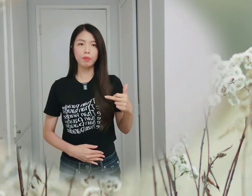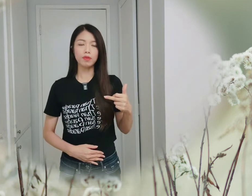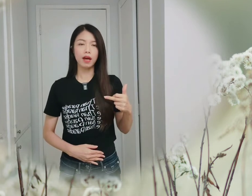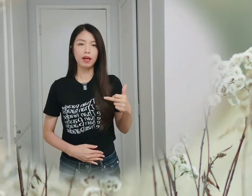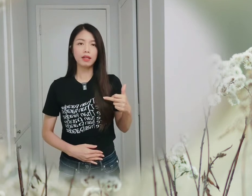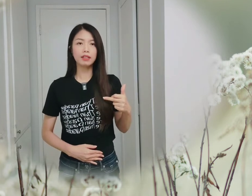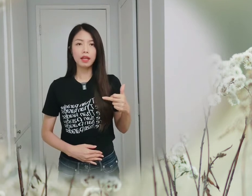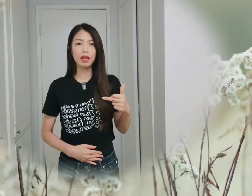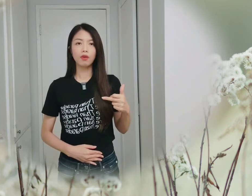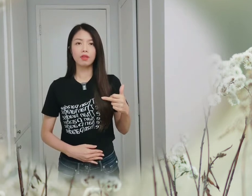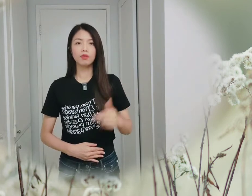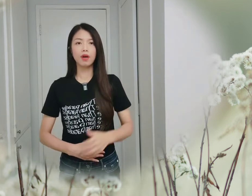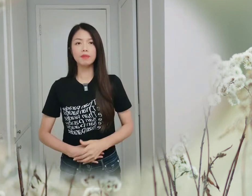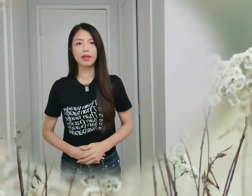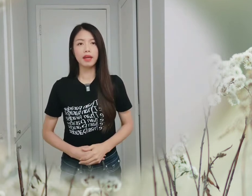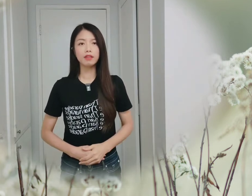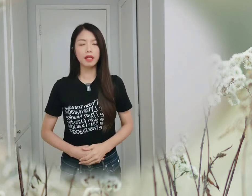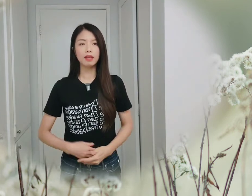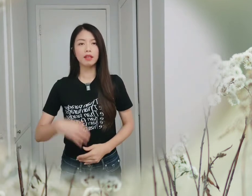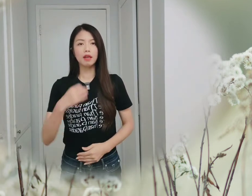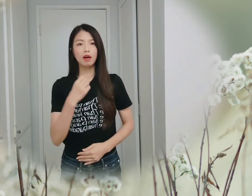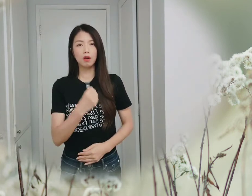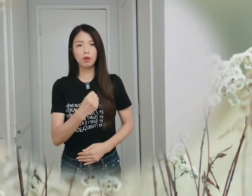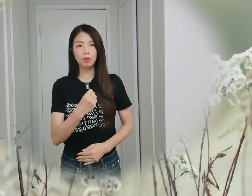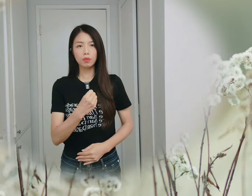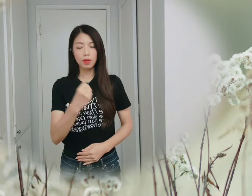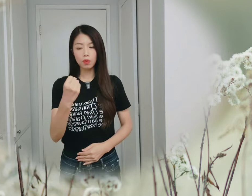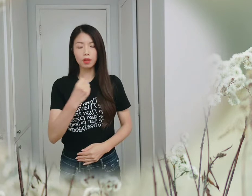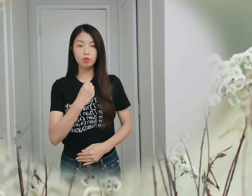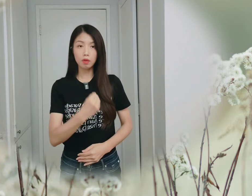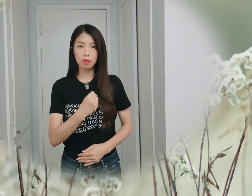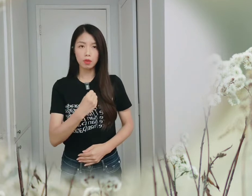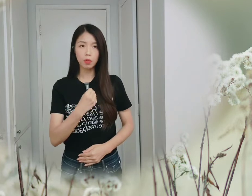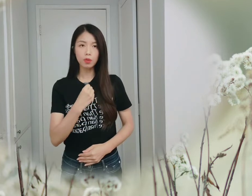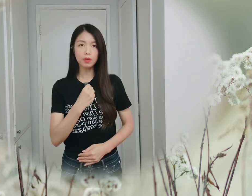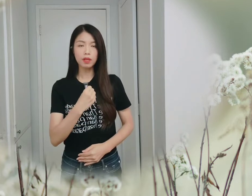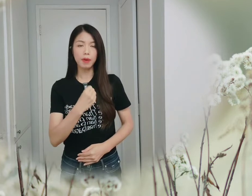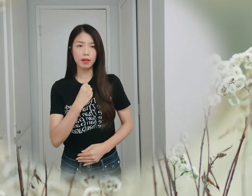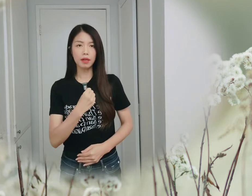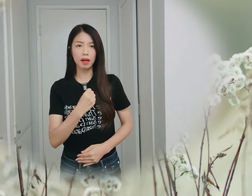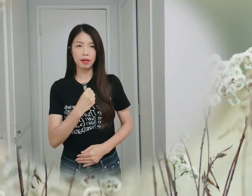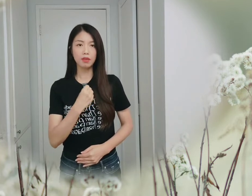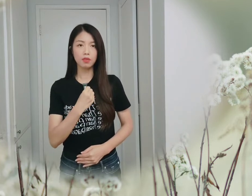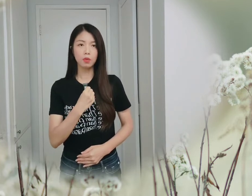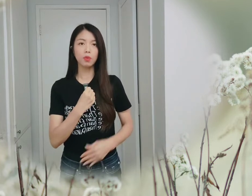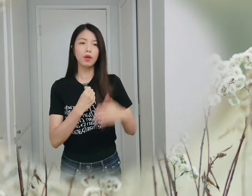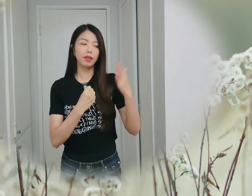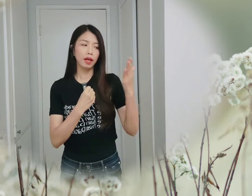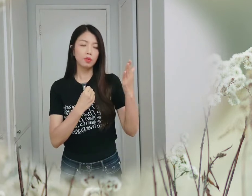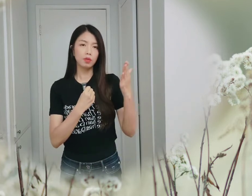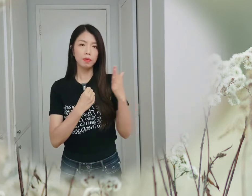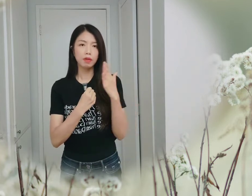은총 베푸사. 은혜라고 하는 뜻의 수어 하시면 되는데요. 은혜는 왼손을 이렇게 주먹 쥐시고 손등이 밖을 향하게